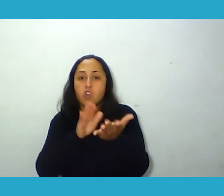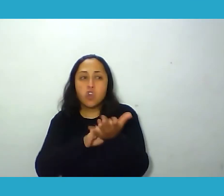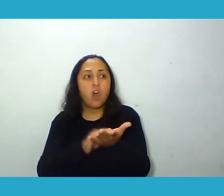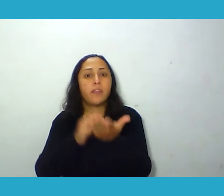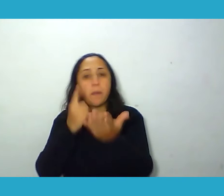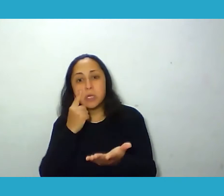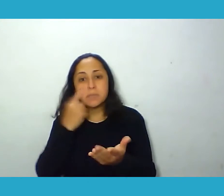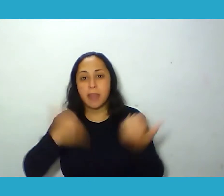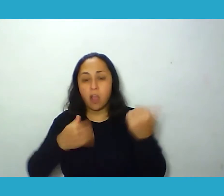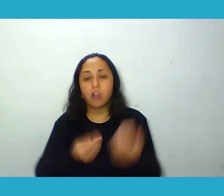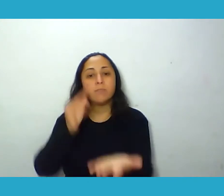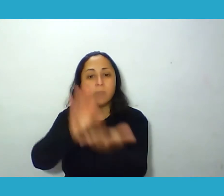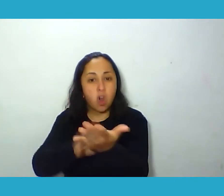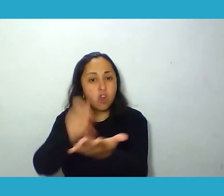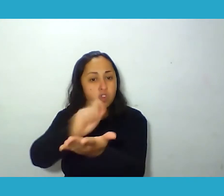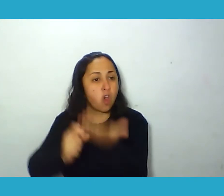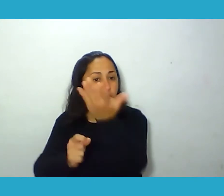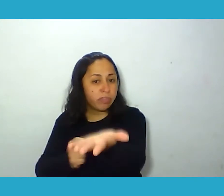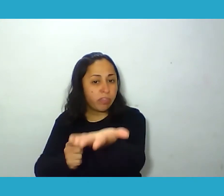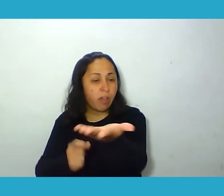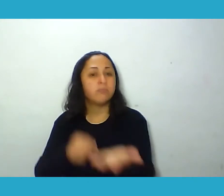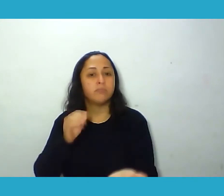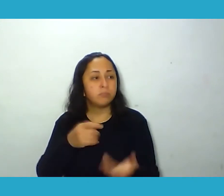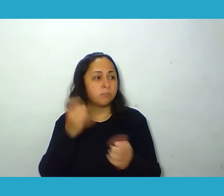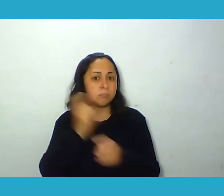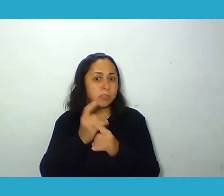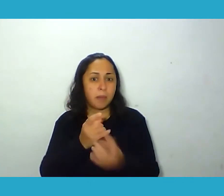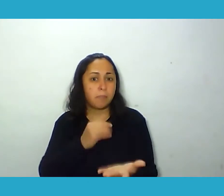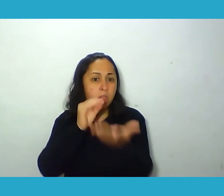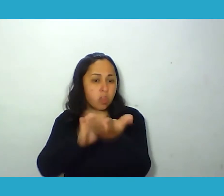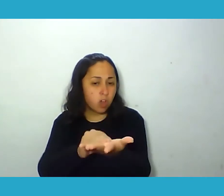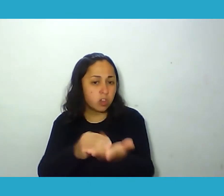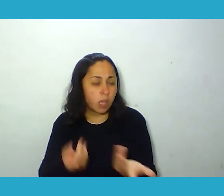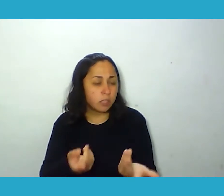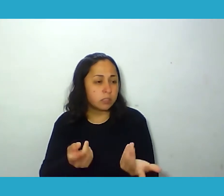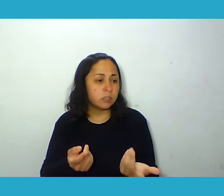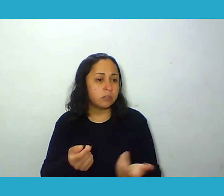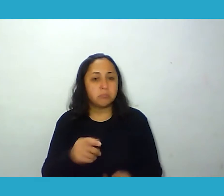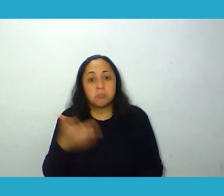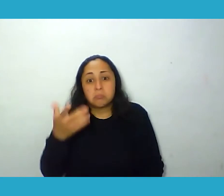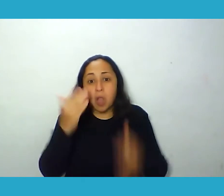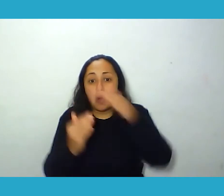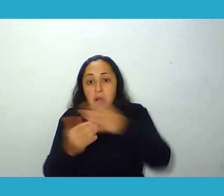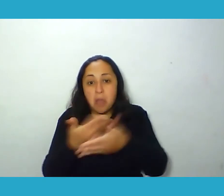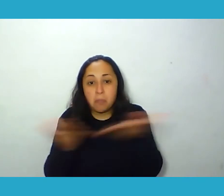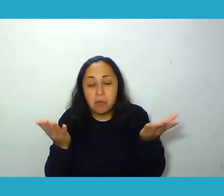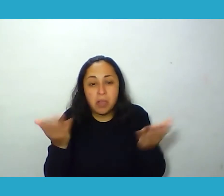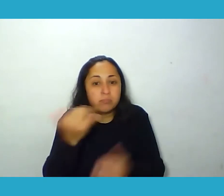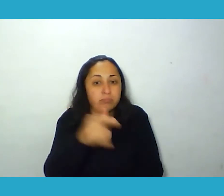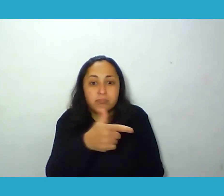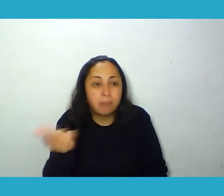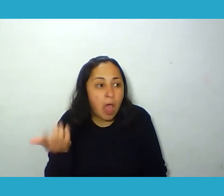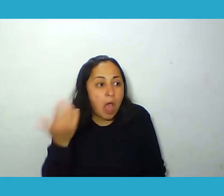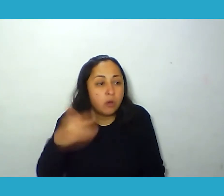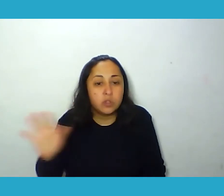Cosquín por no haber agua en plena crisis sanitaria. A este abandono se refiere estando ausentes las autoridades públicas. Dice que